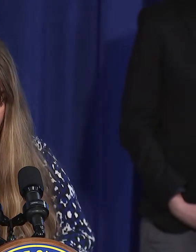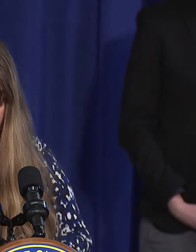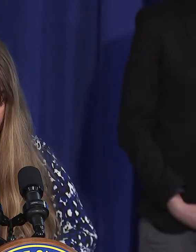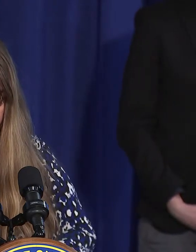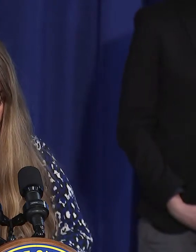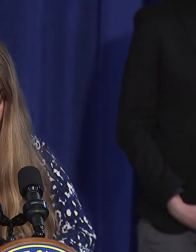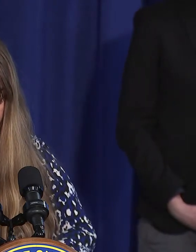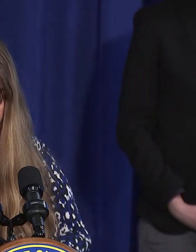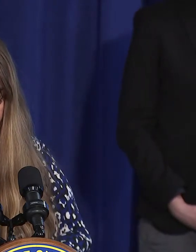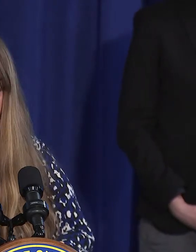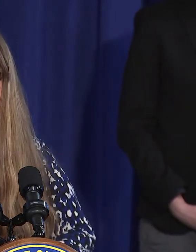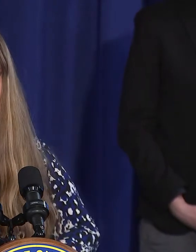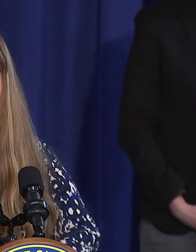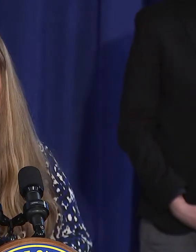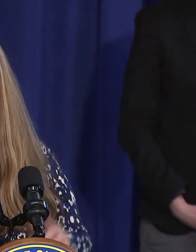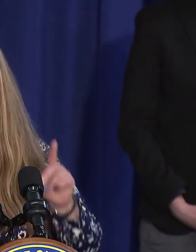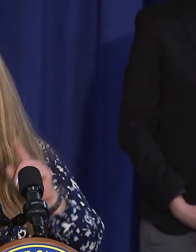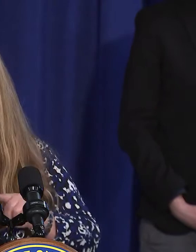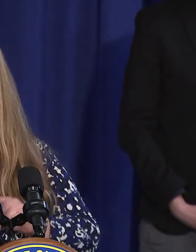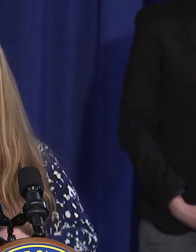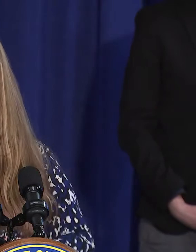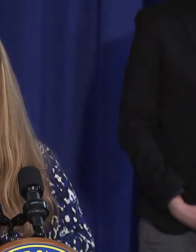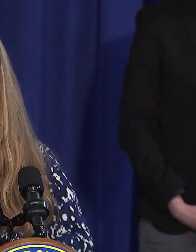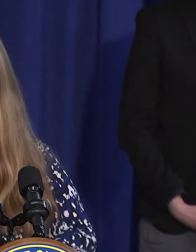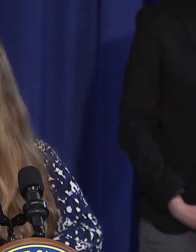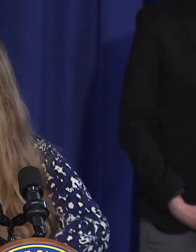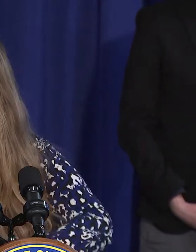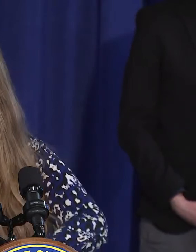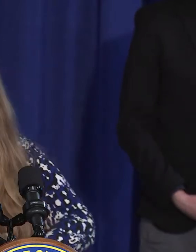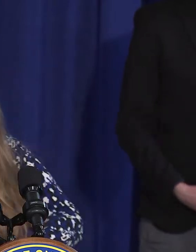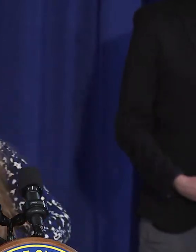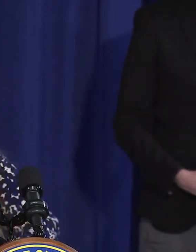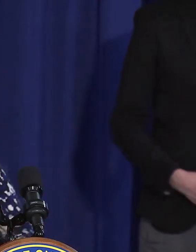312-746-4835 y recuerden, familia, gracias y cuídate, Chicago.